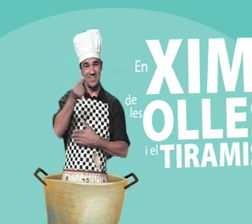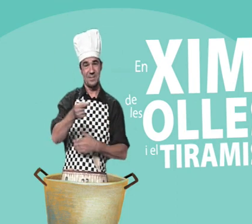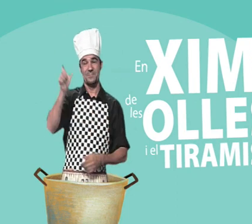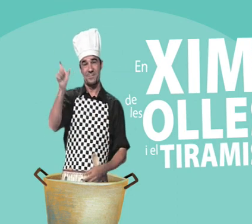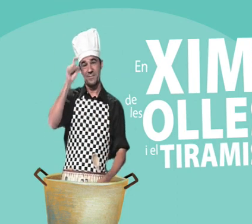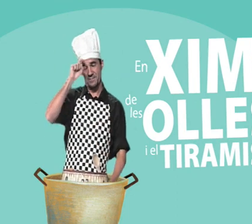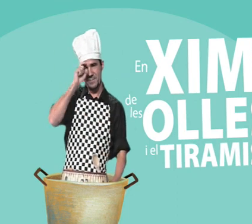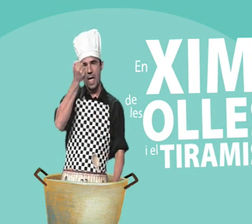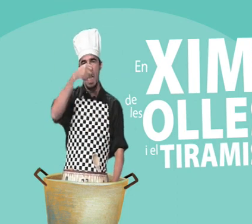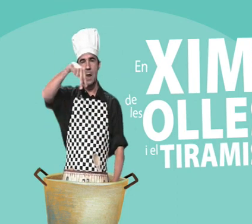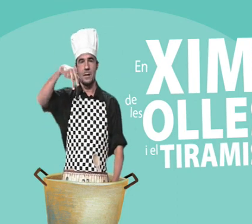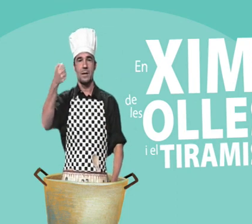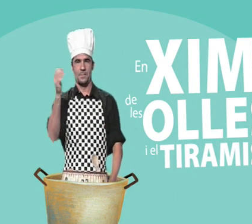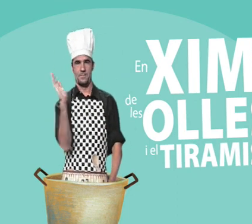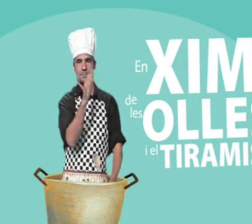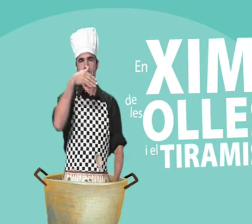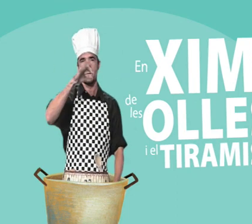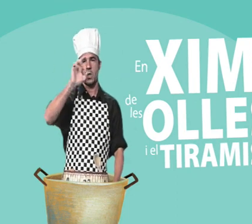Il·lustracions d'Anna Montgai.